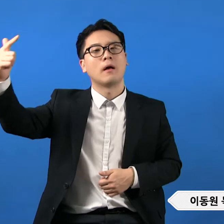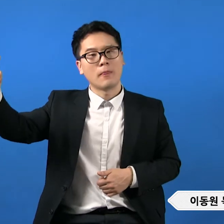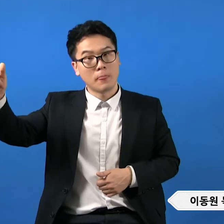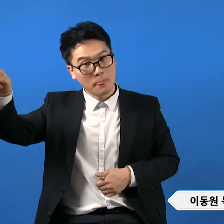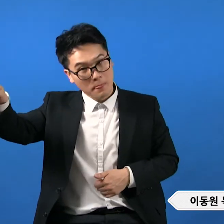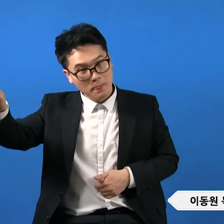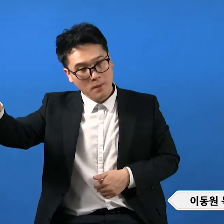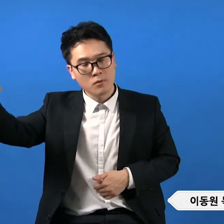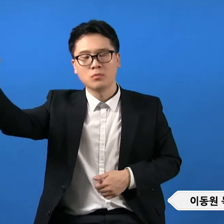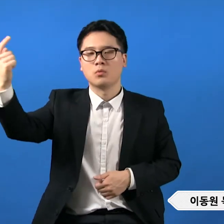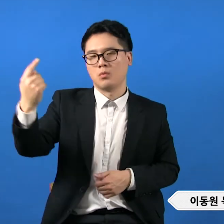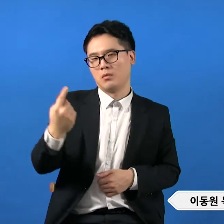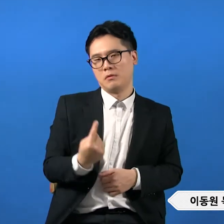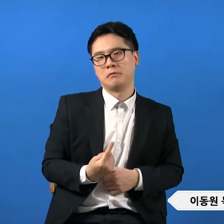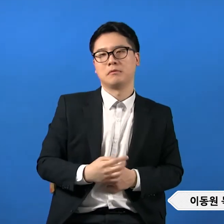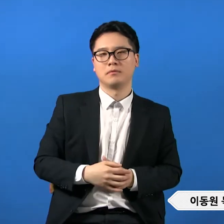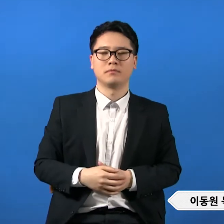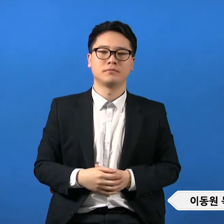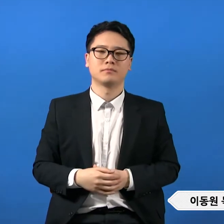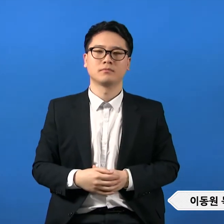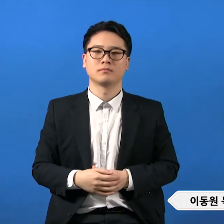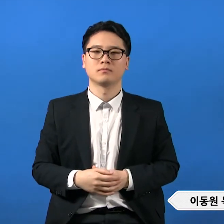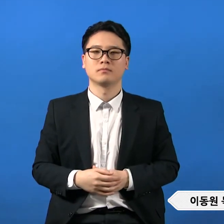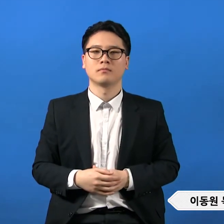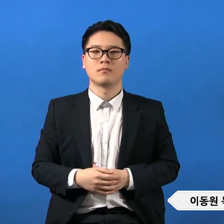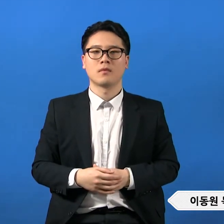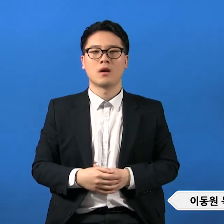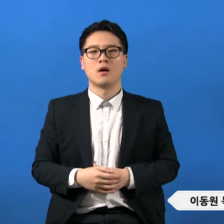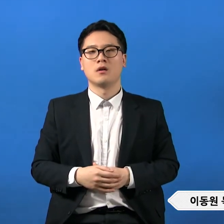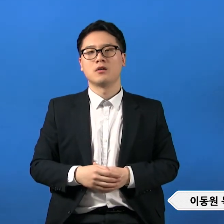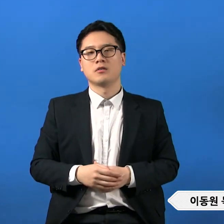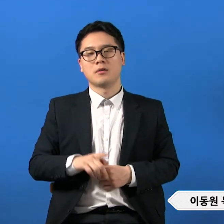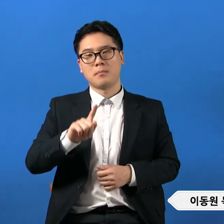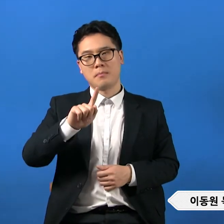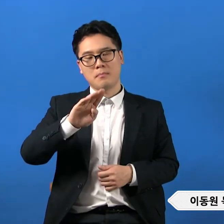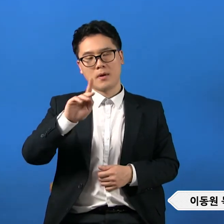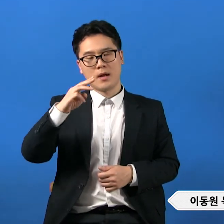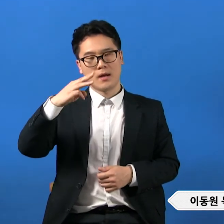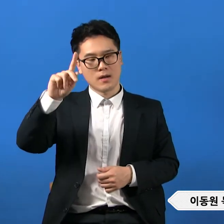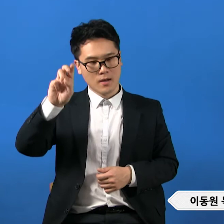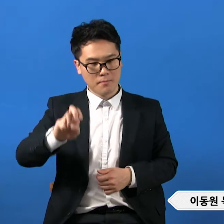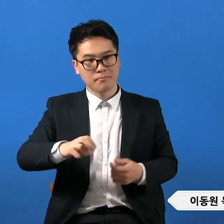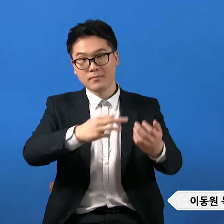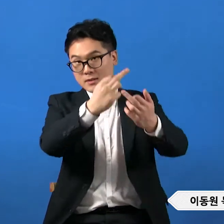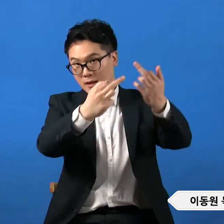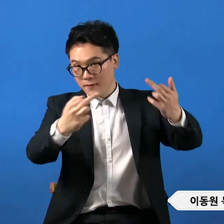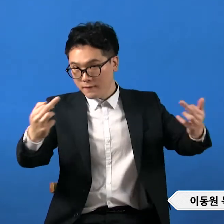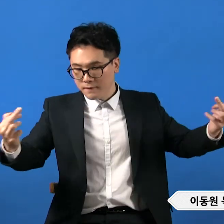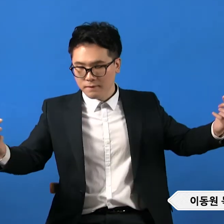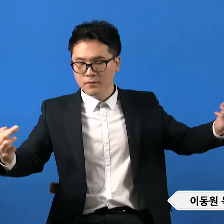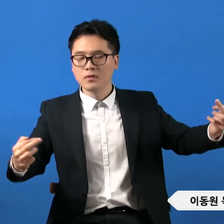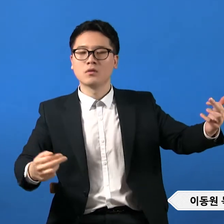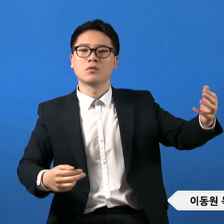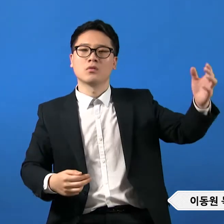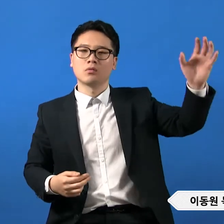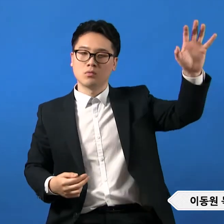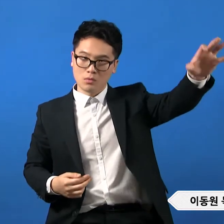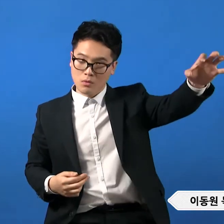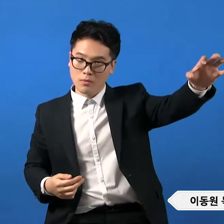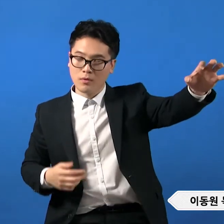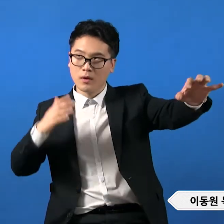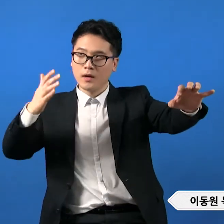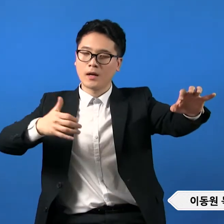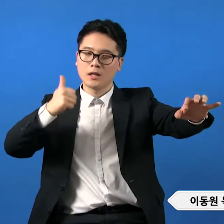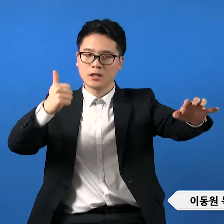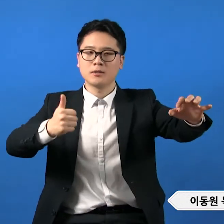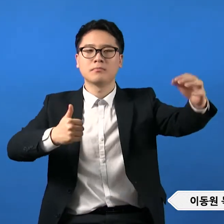대만. 네, 바란산, 그 다 팔레스타인에 있는 산들의 이름이에요. 언덕의 이름. 거기서부터 하나님의